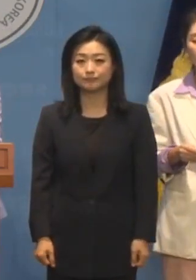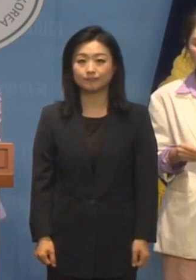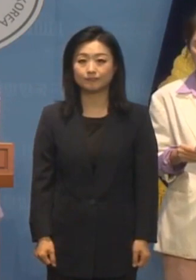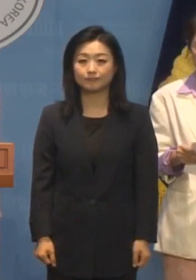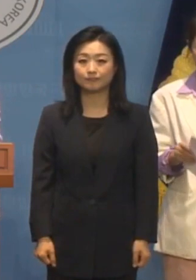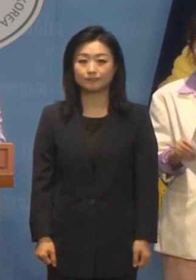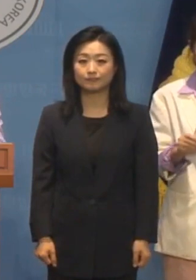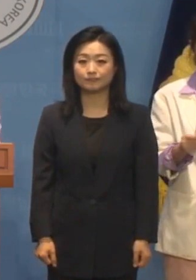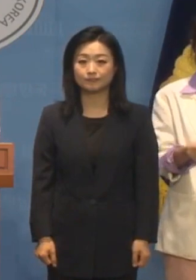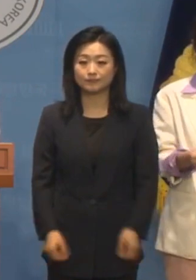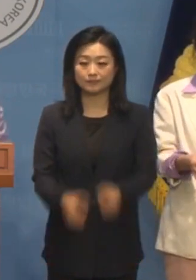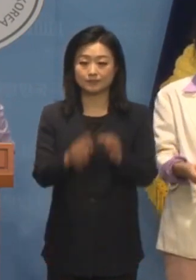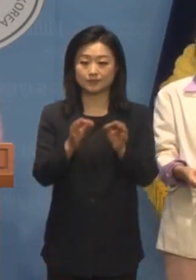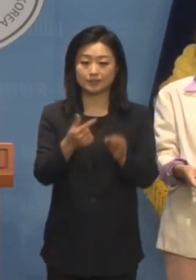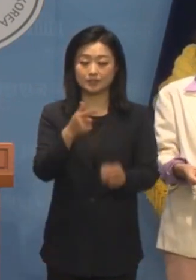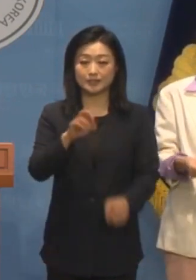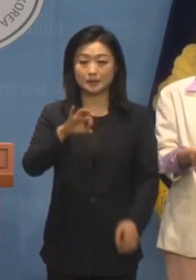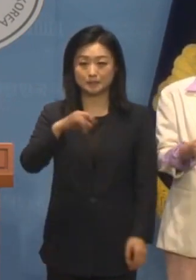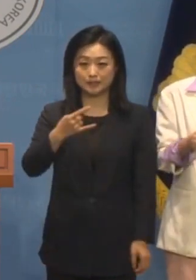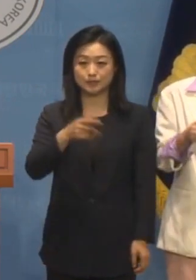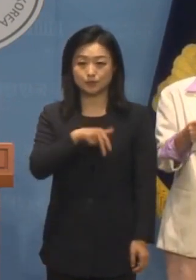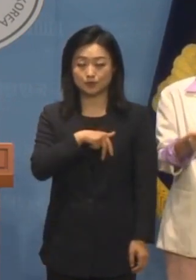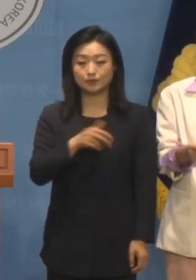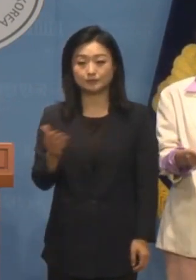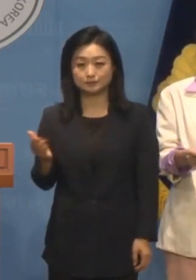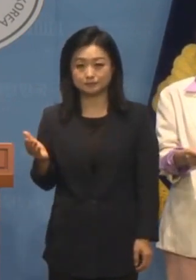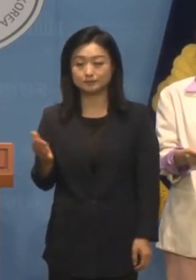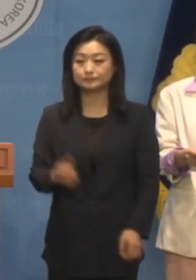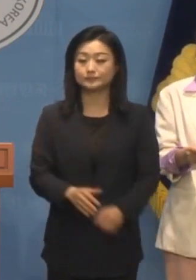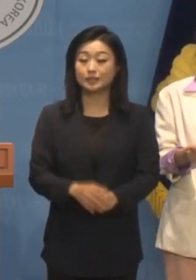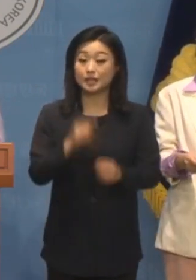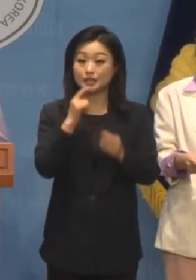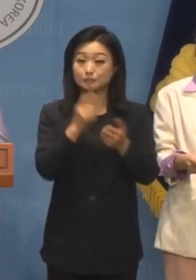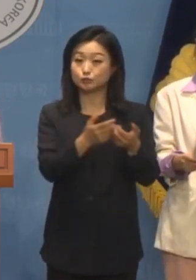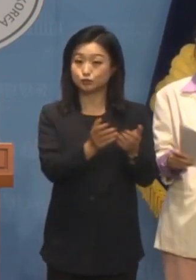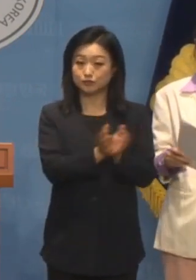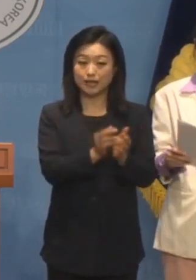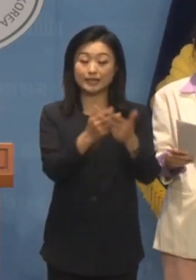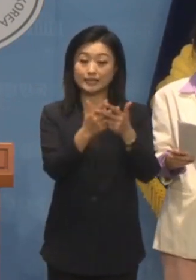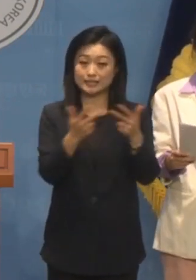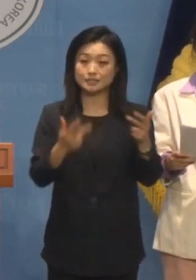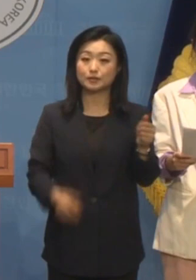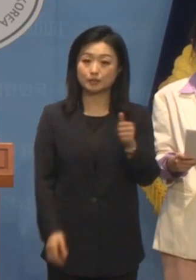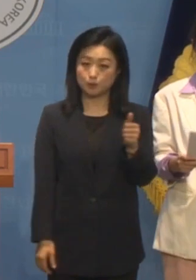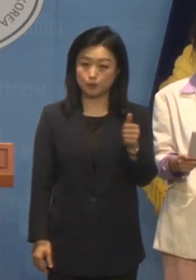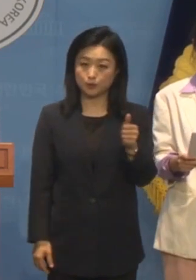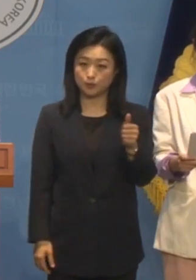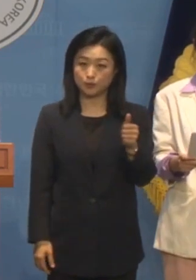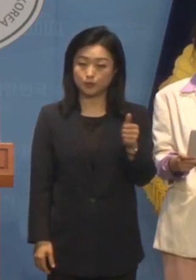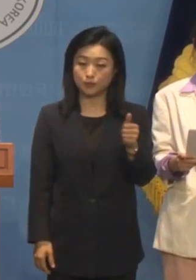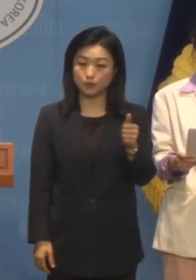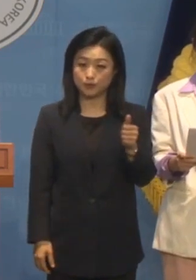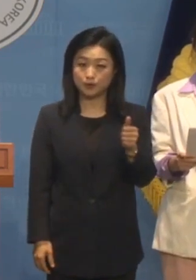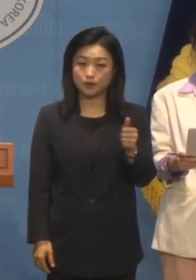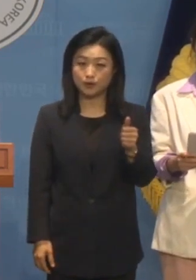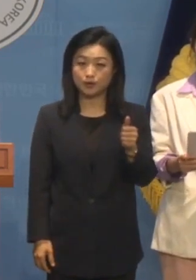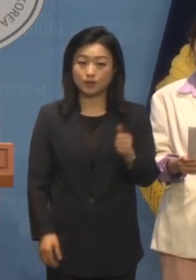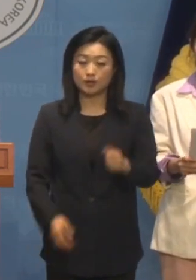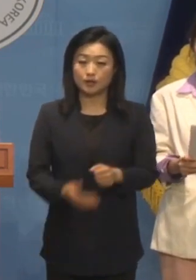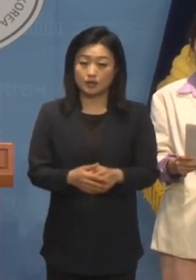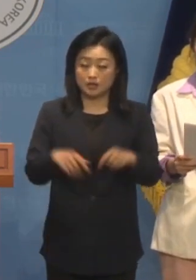네, 광명을 김남희 의원입니다. 당시 더불어민주당 이재명 대표는 한 걸음을 못